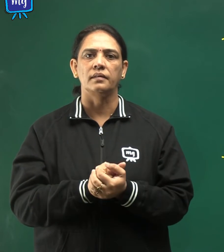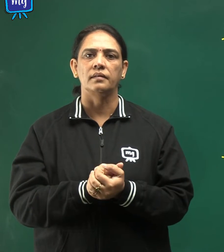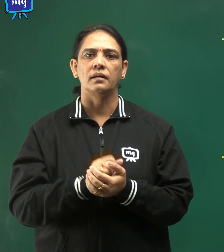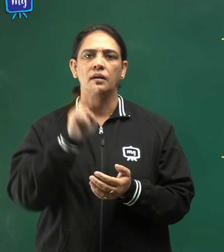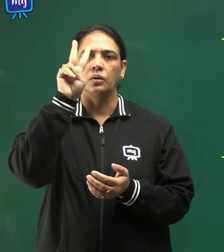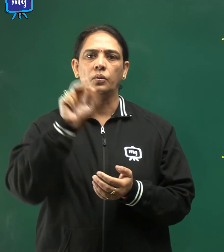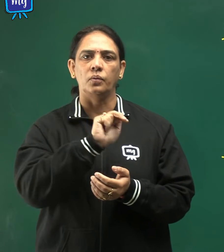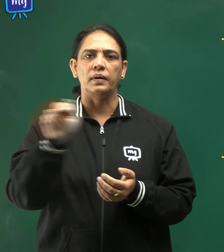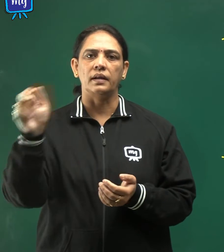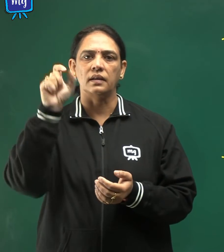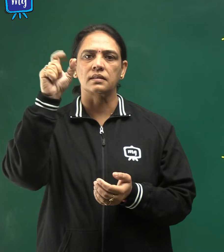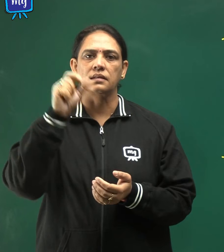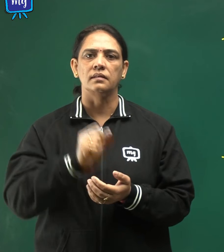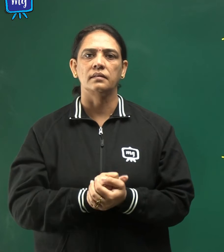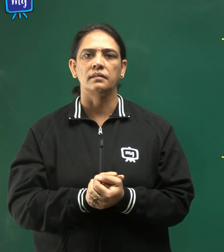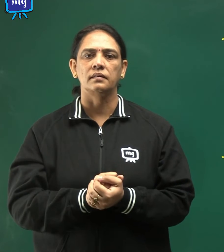2/10